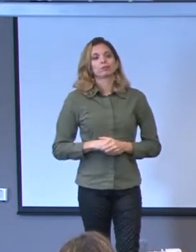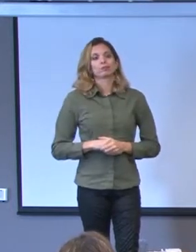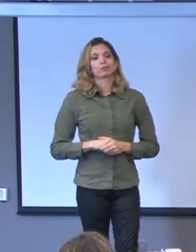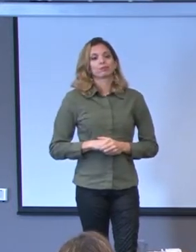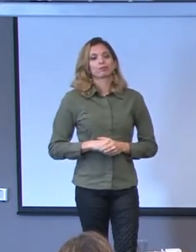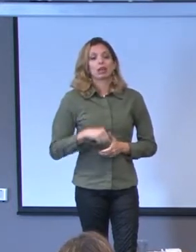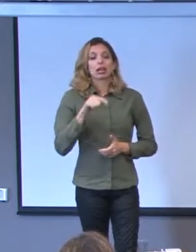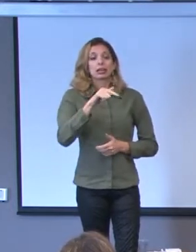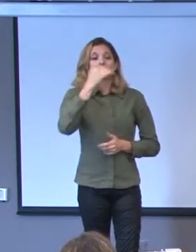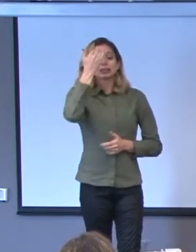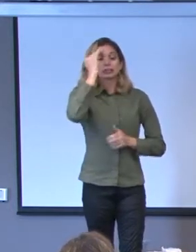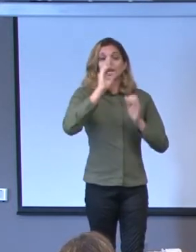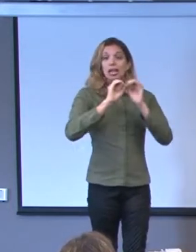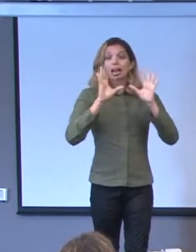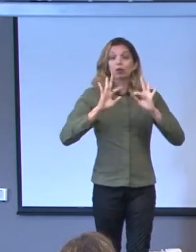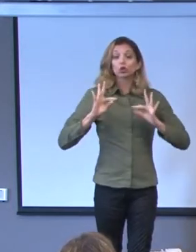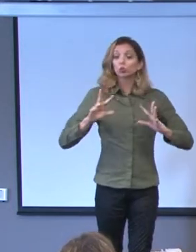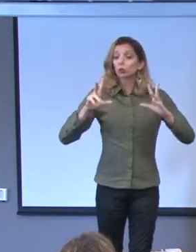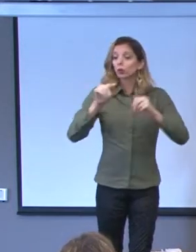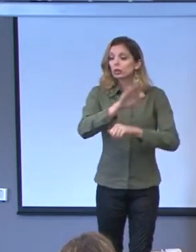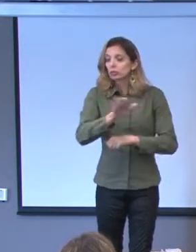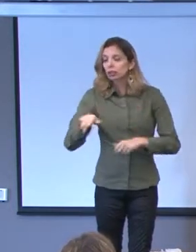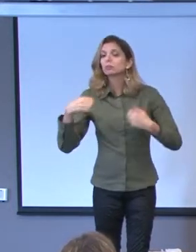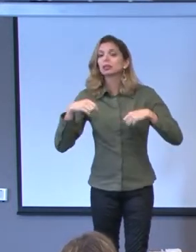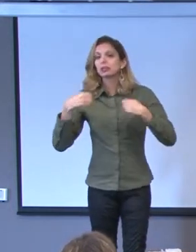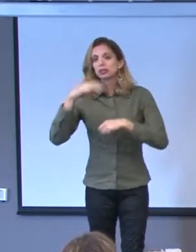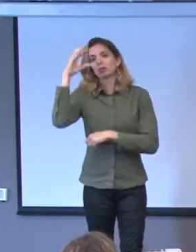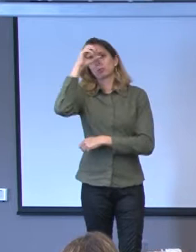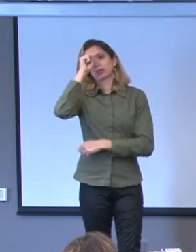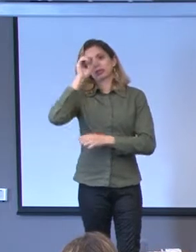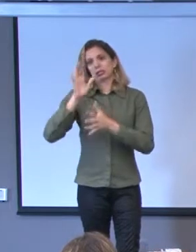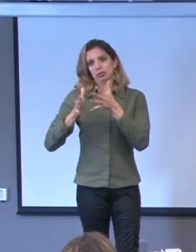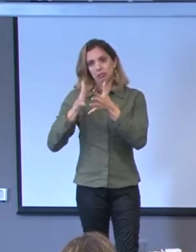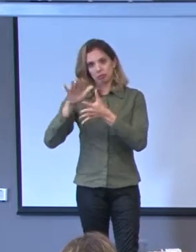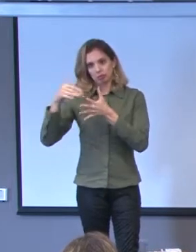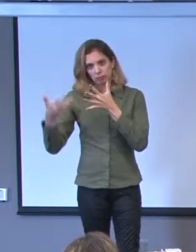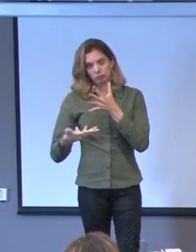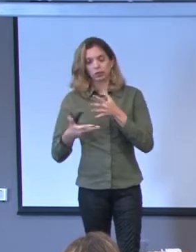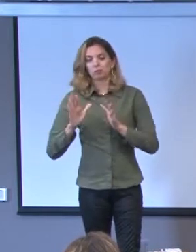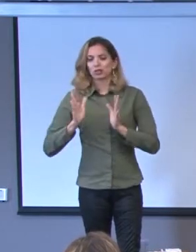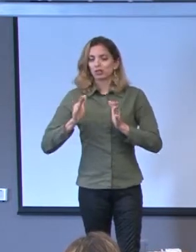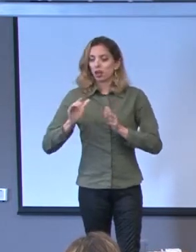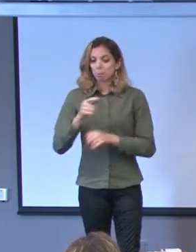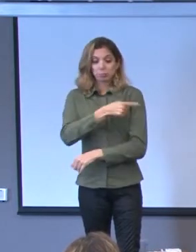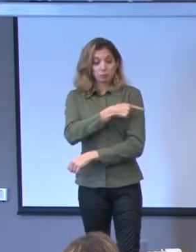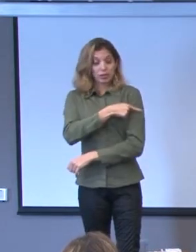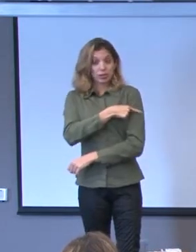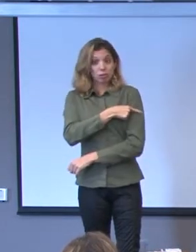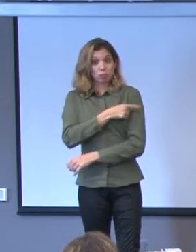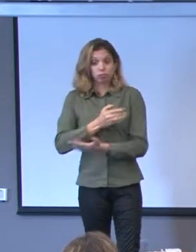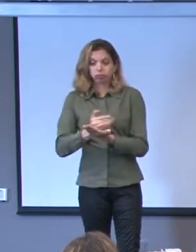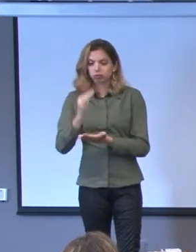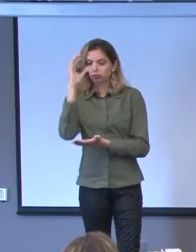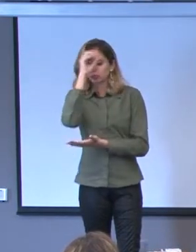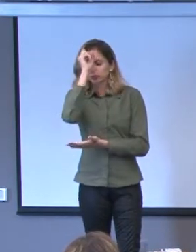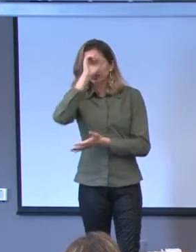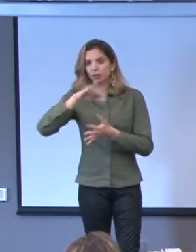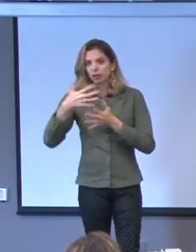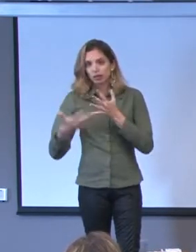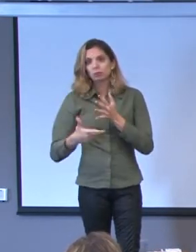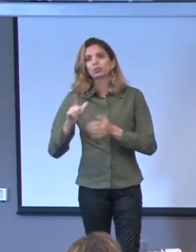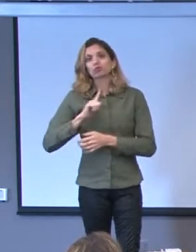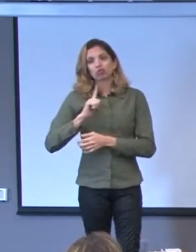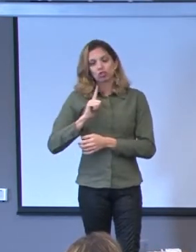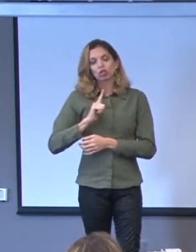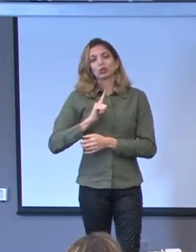Eles entendiam que todos os estudantes tinham que aprender Libras, né, desde o primeiro ano do ensino fundamental. Eles